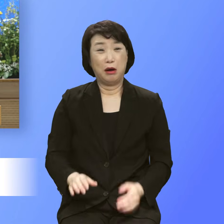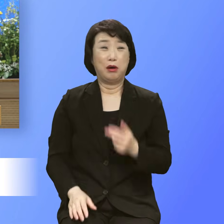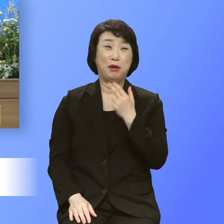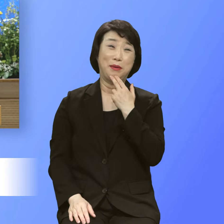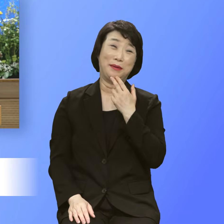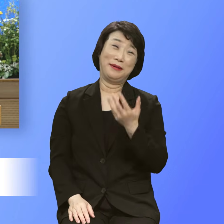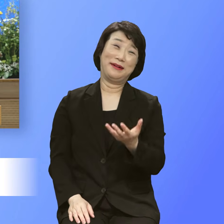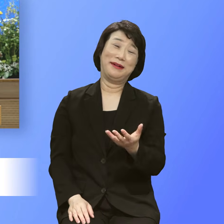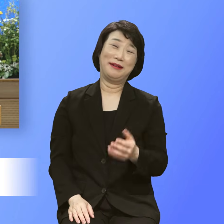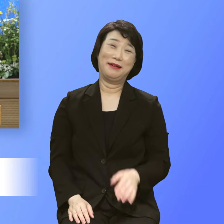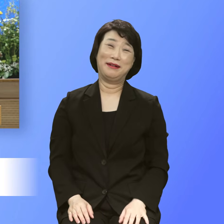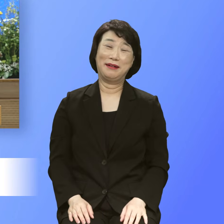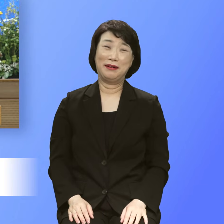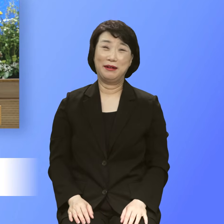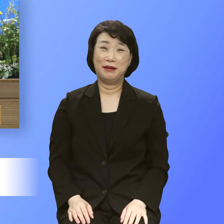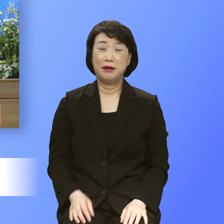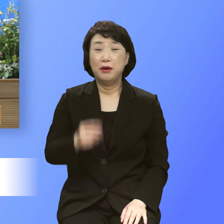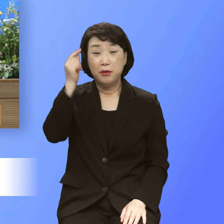아니, 왜?